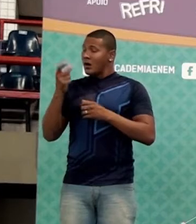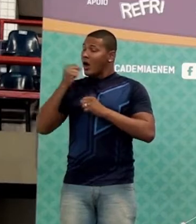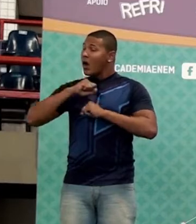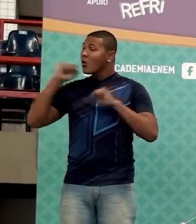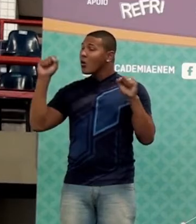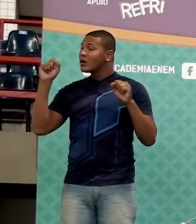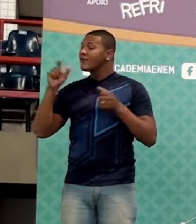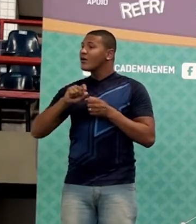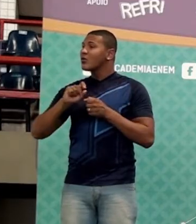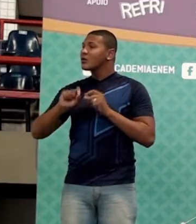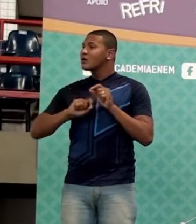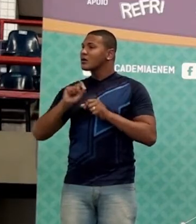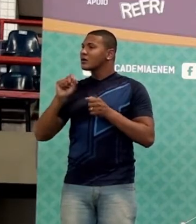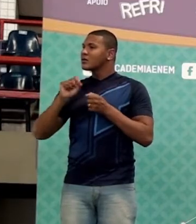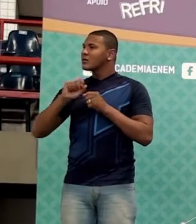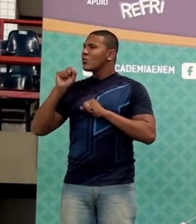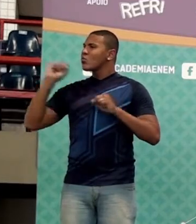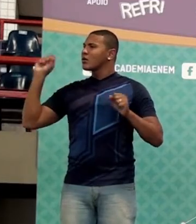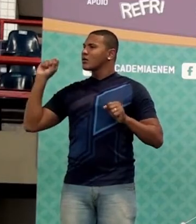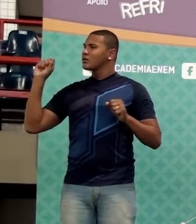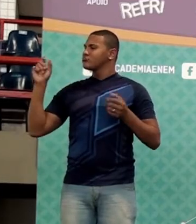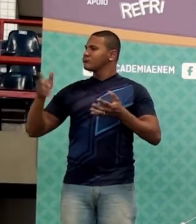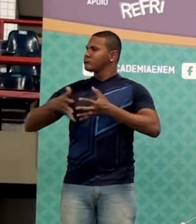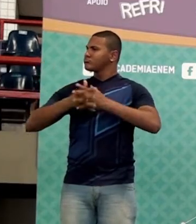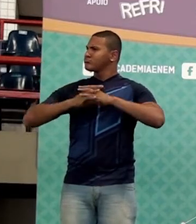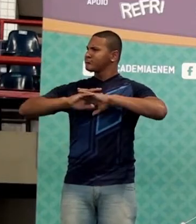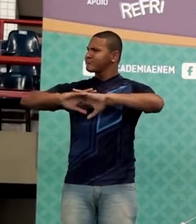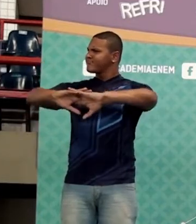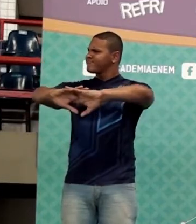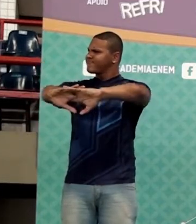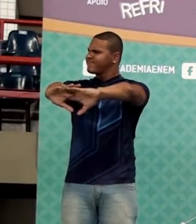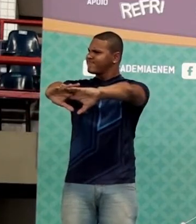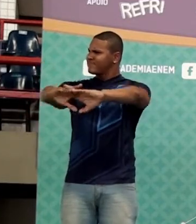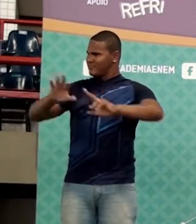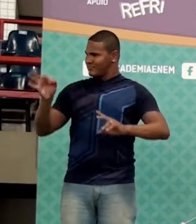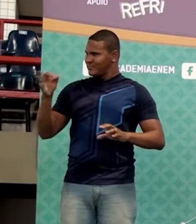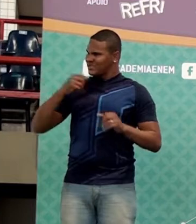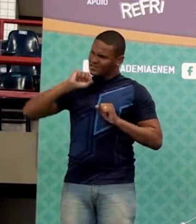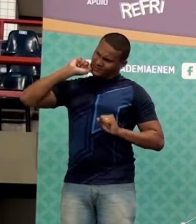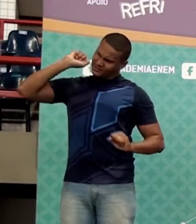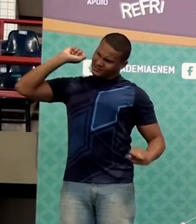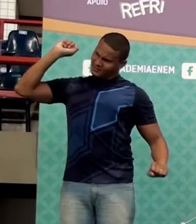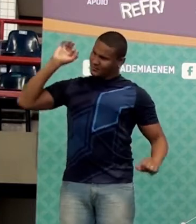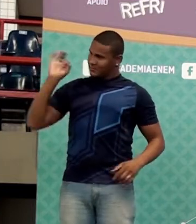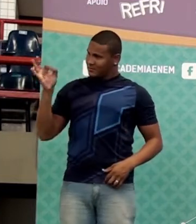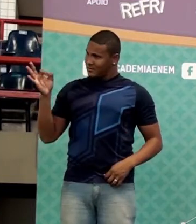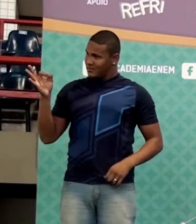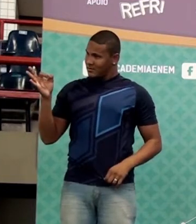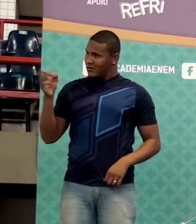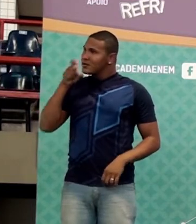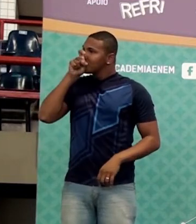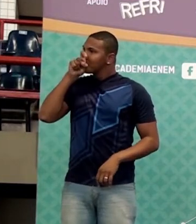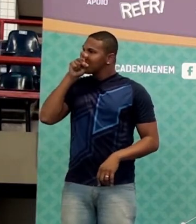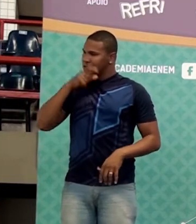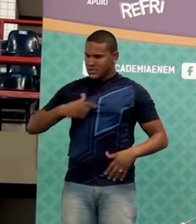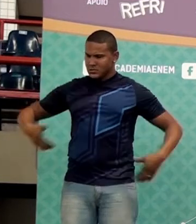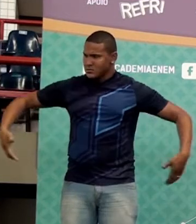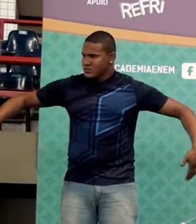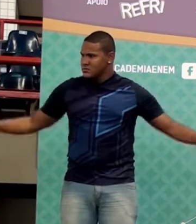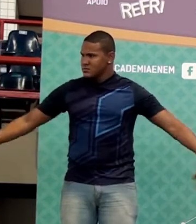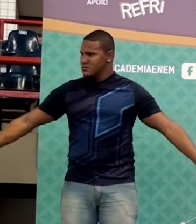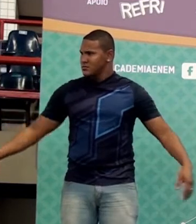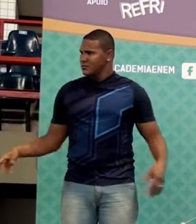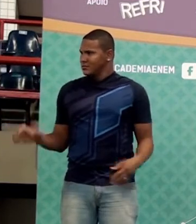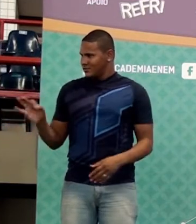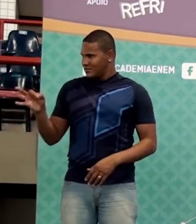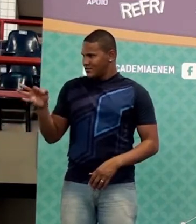ele acorda? Ele se espreguiça. O passarinho dá logo uma alongada nas asinhas, a galinha, o